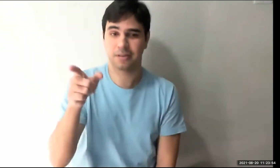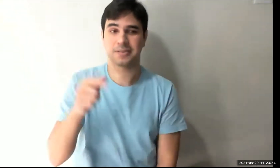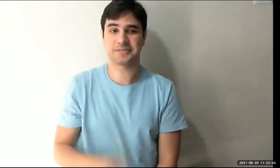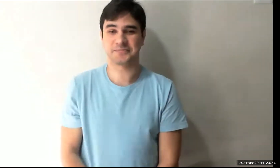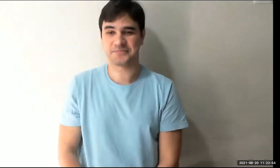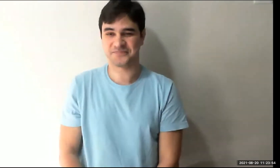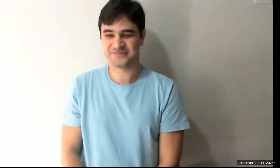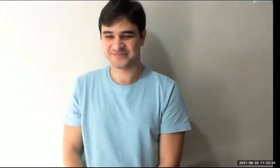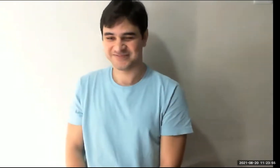Bruno.